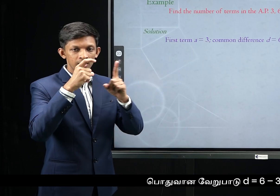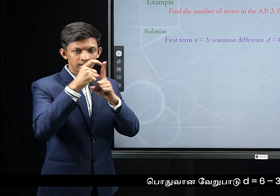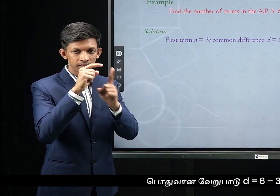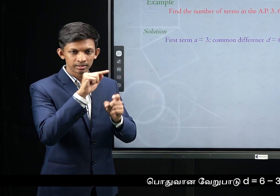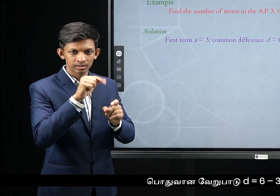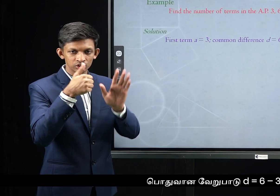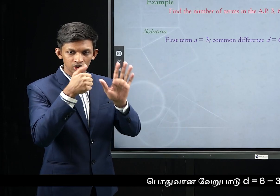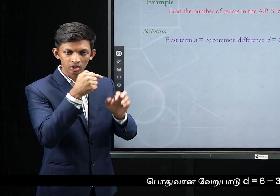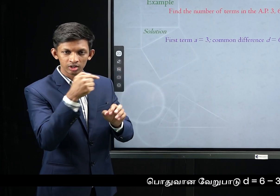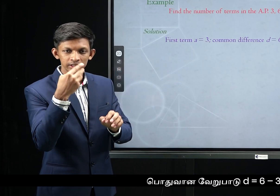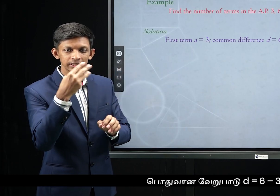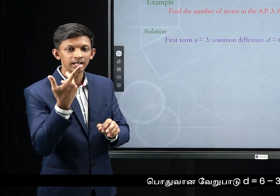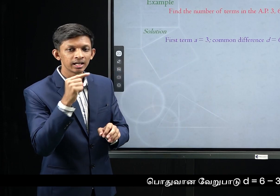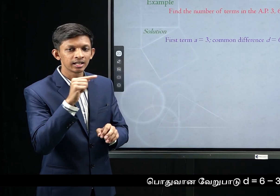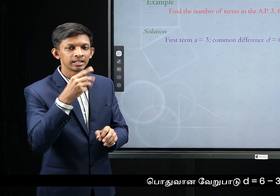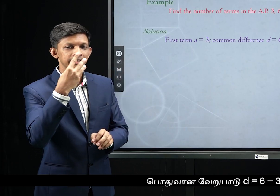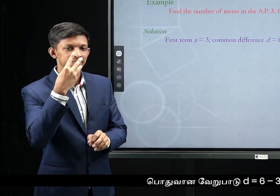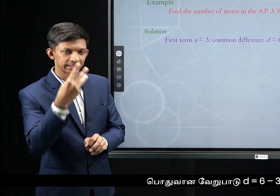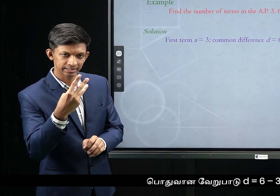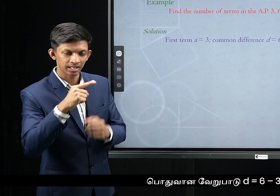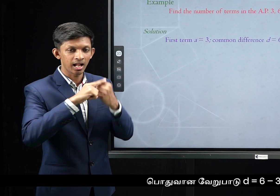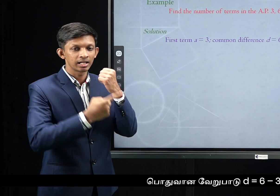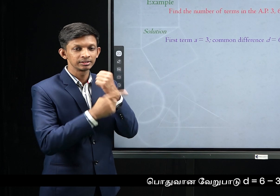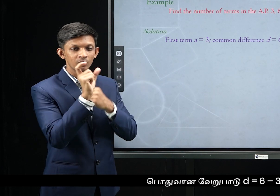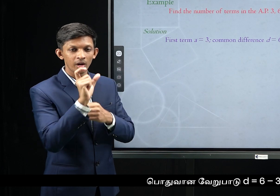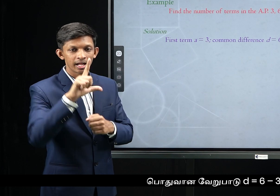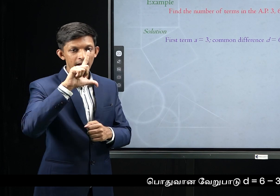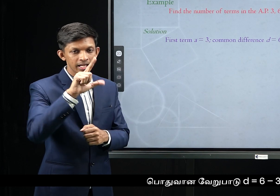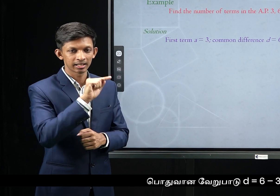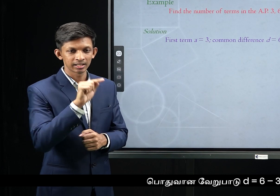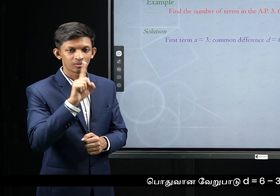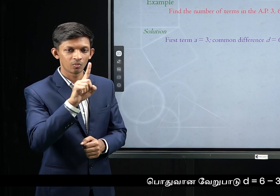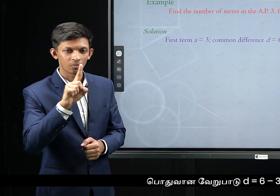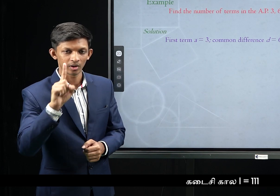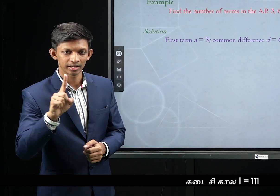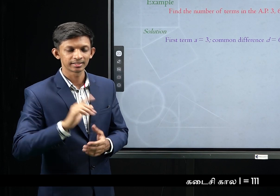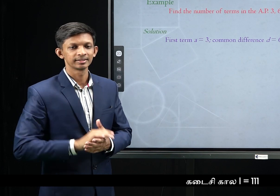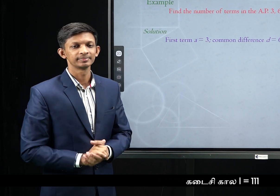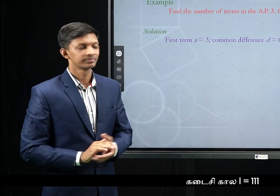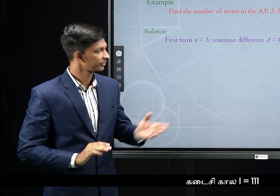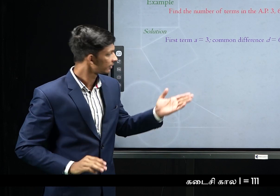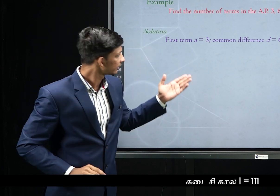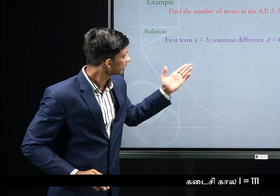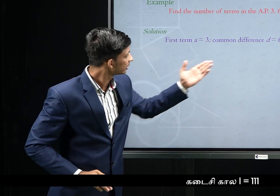வேறுபாடு டி ஈடு 6 கழித்தல் 3 ஈடு 3 கடைசி காலா எல்